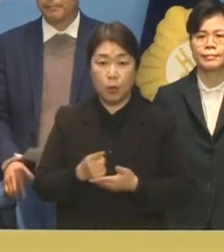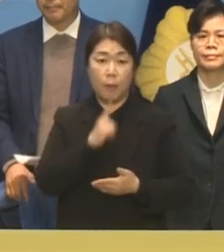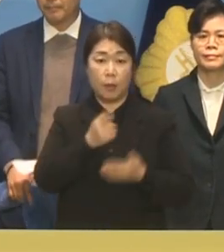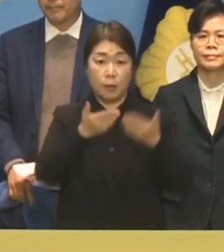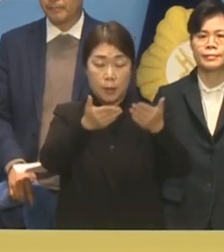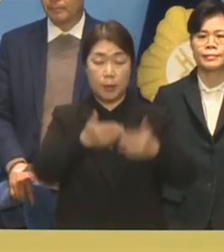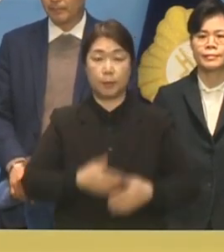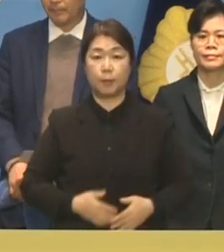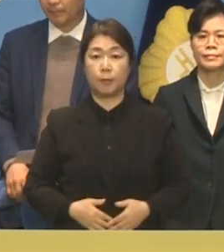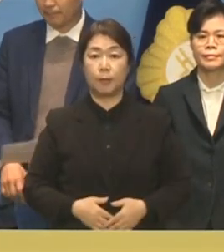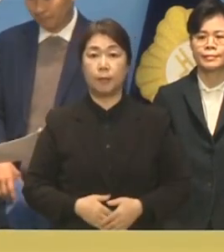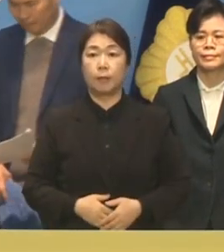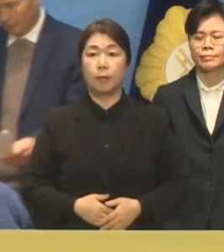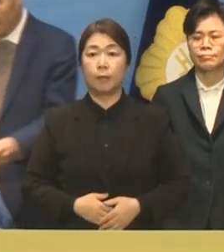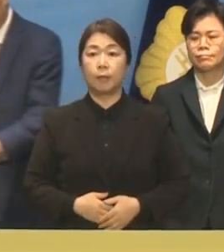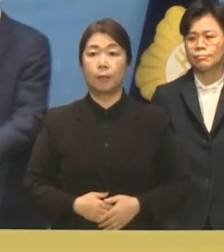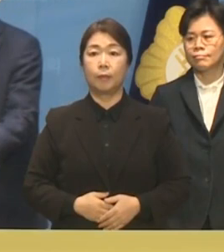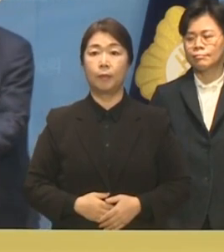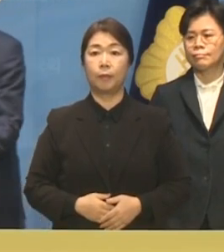청해 듣도록 하겠습니다.